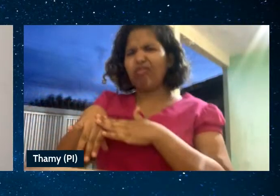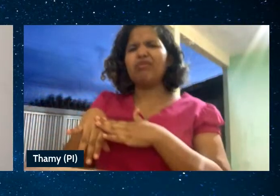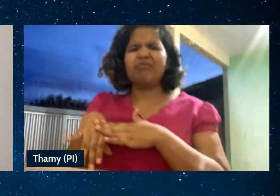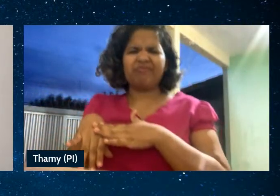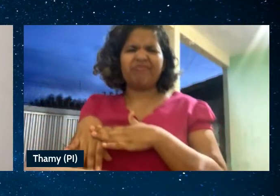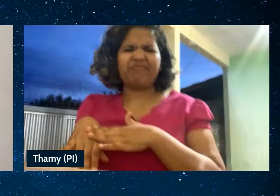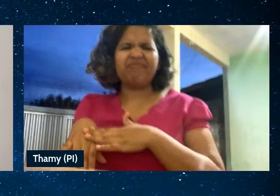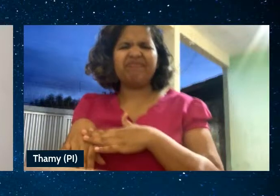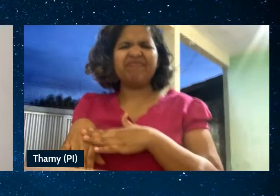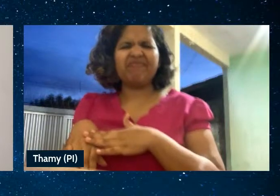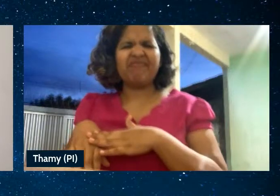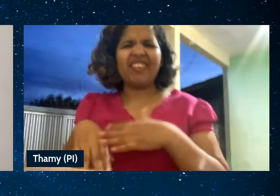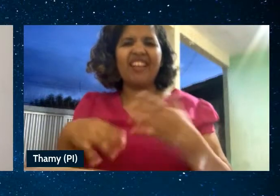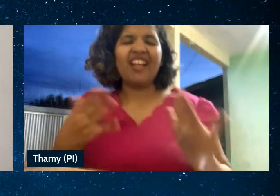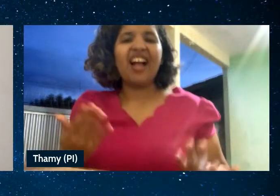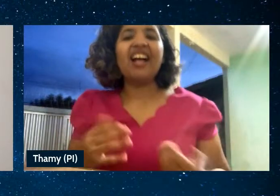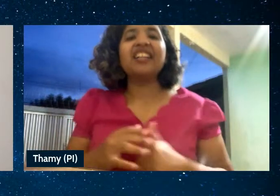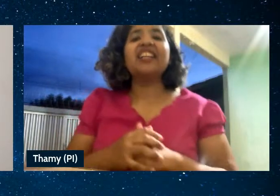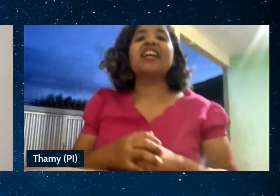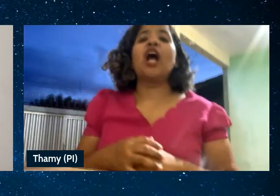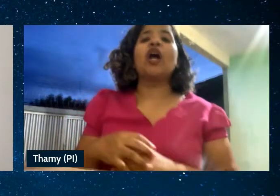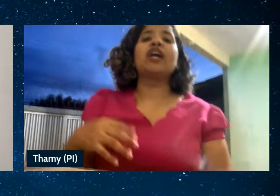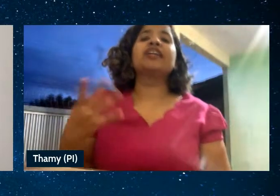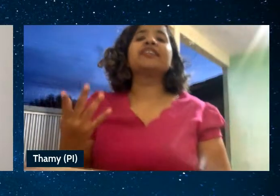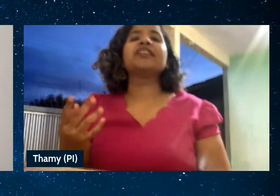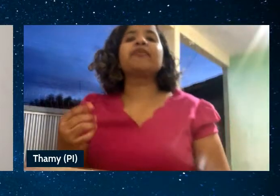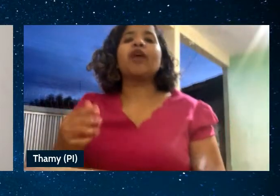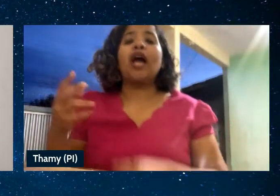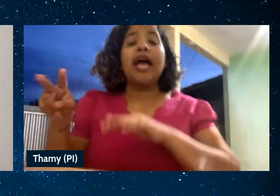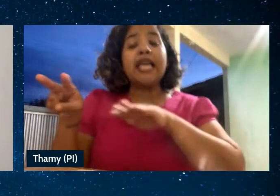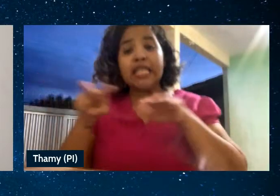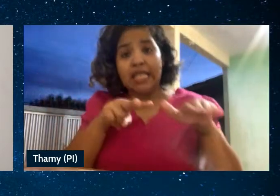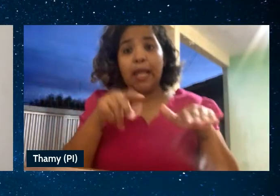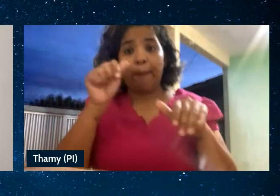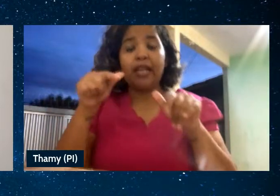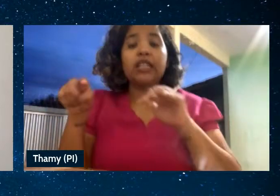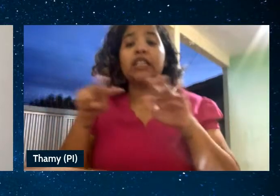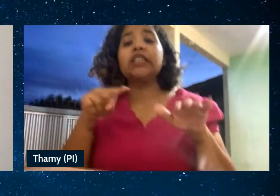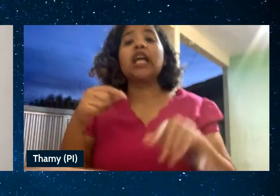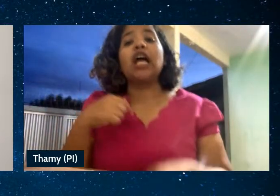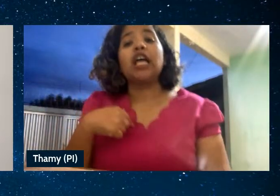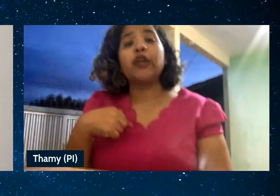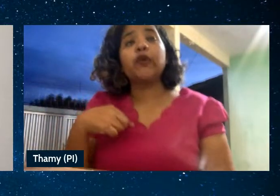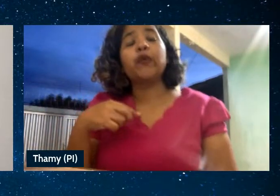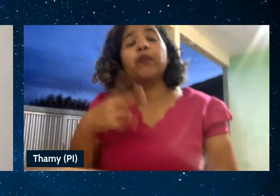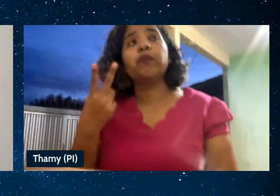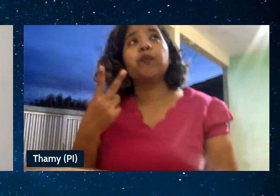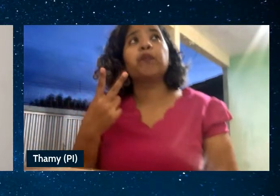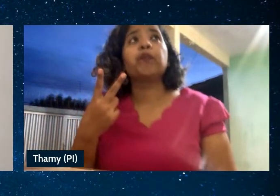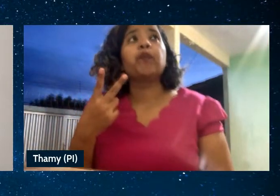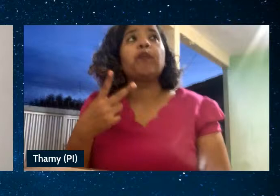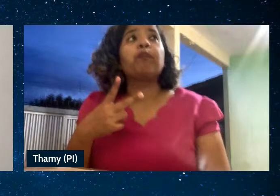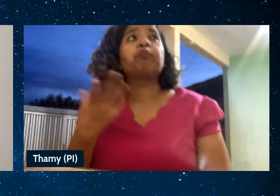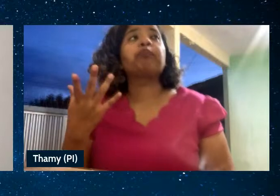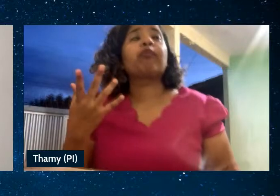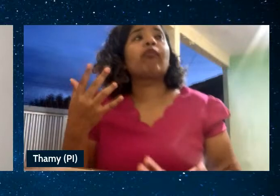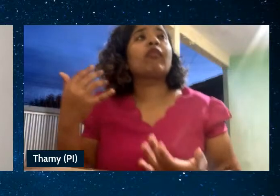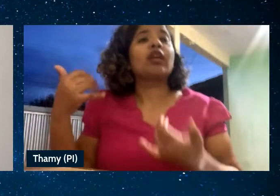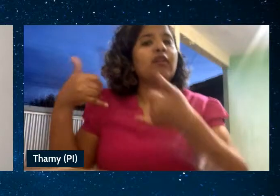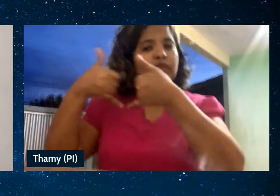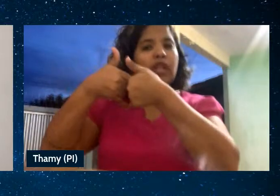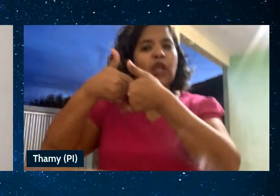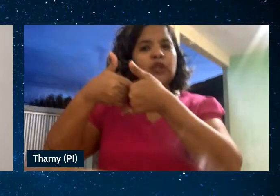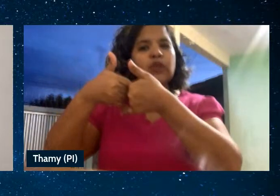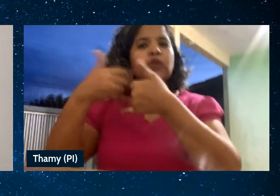não é quantos essa semana mesmo eu ouvi uma pessoa que falava comigo ao telefone que estava